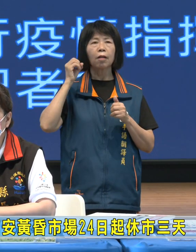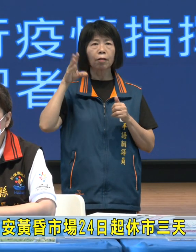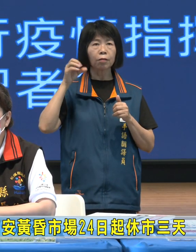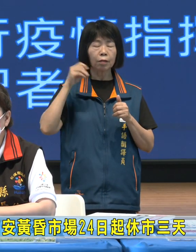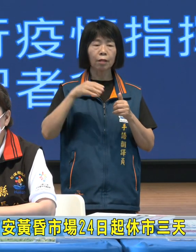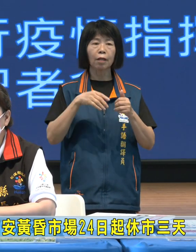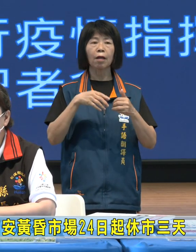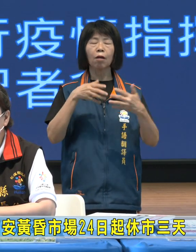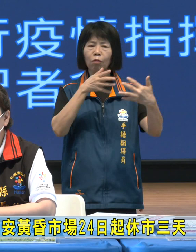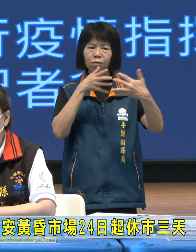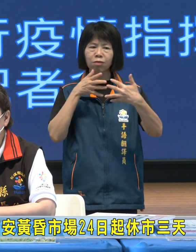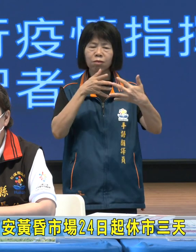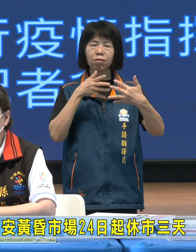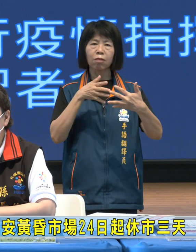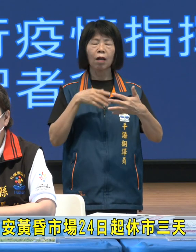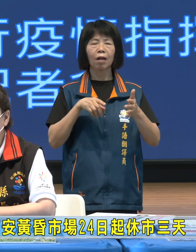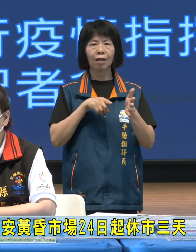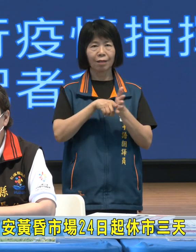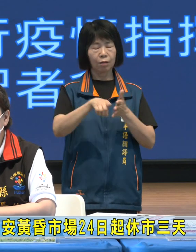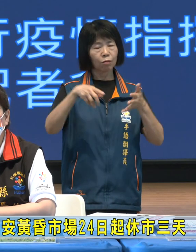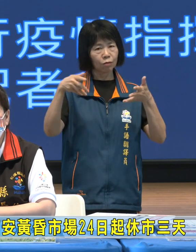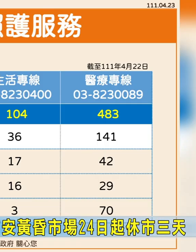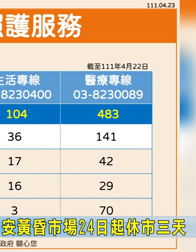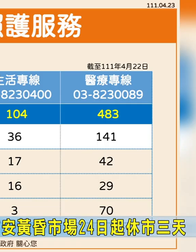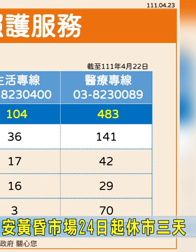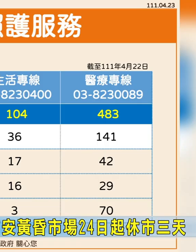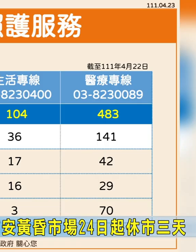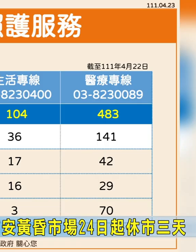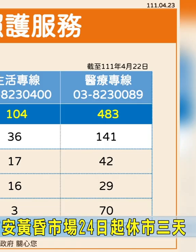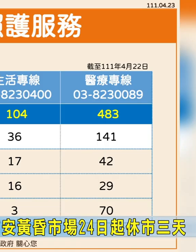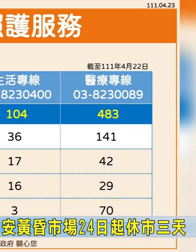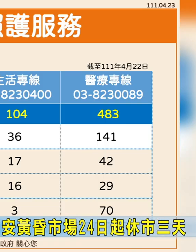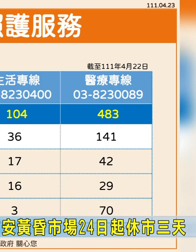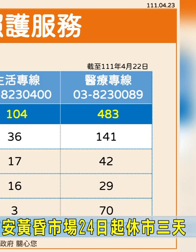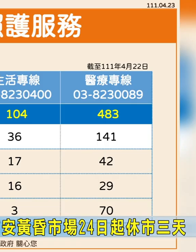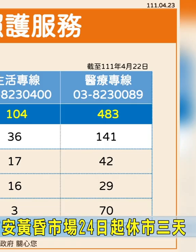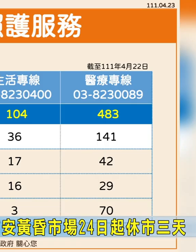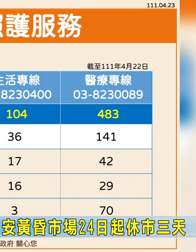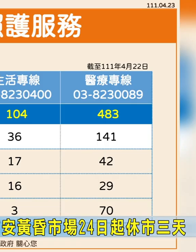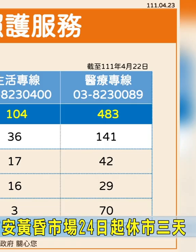的情形，县长徐祯蔚说明，如果有紧急需求可以拨打医疗专线